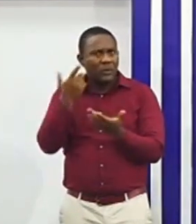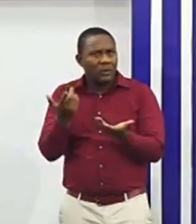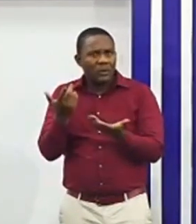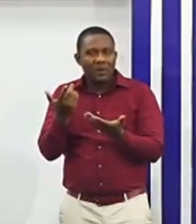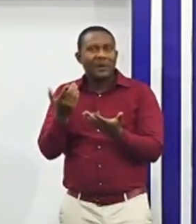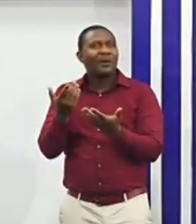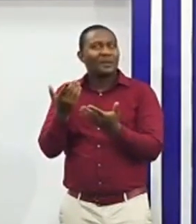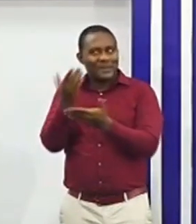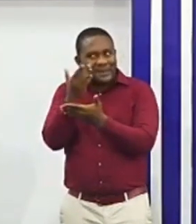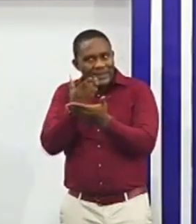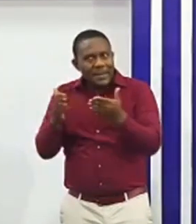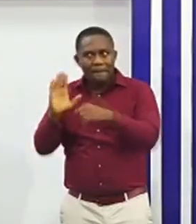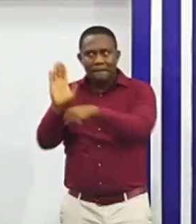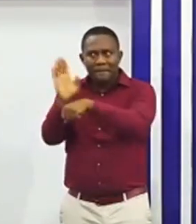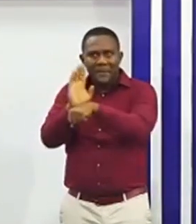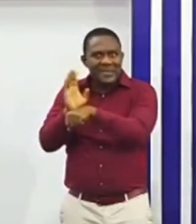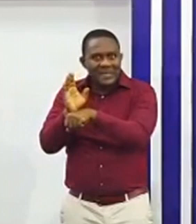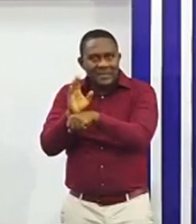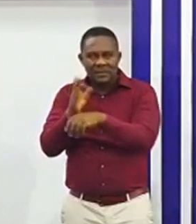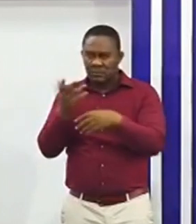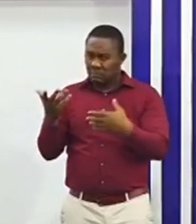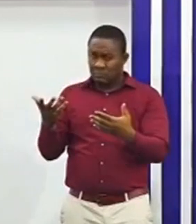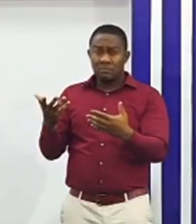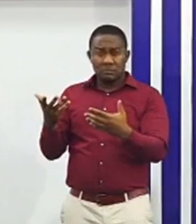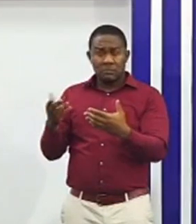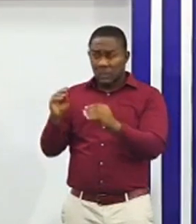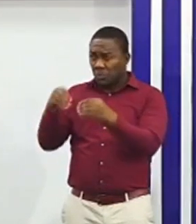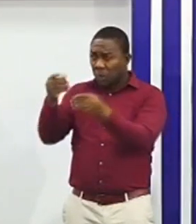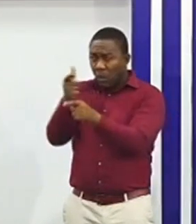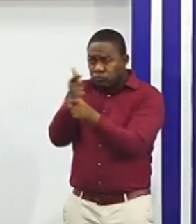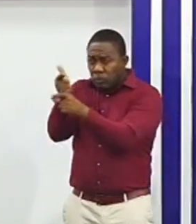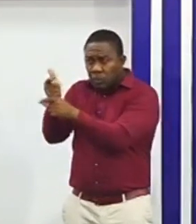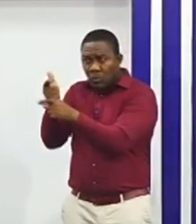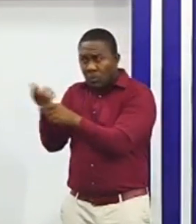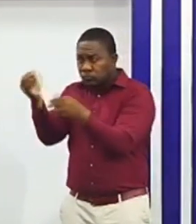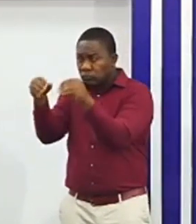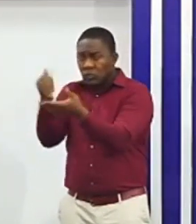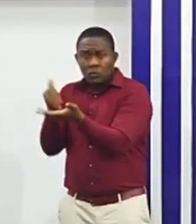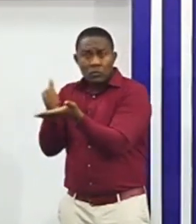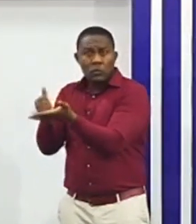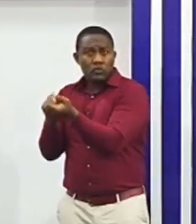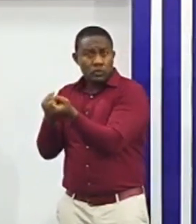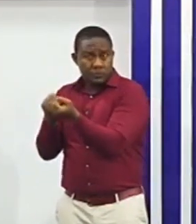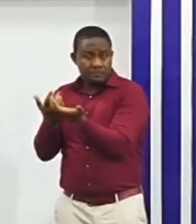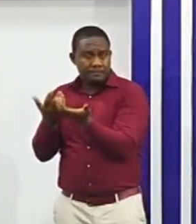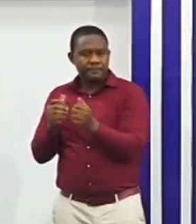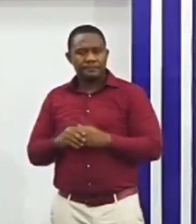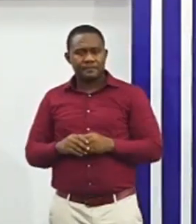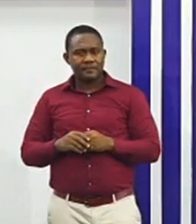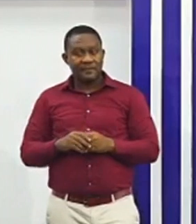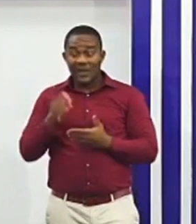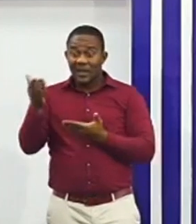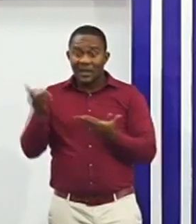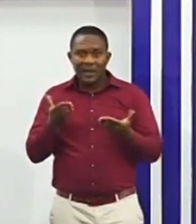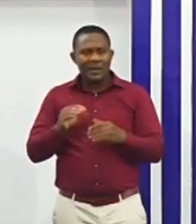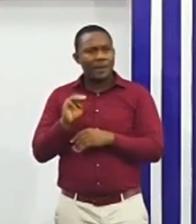nwona me achunga no baro poa a yele na ganis bin company sa minatari kpagli a chaare ne a be game